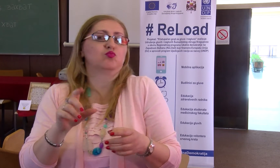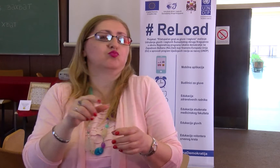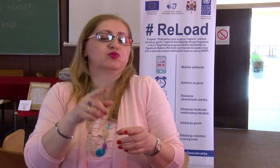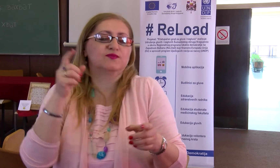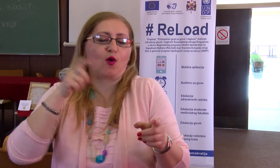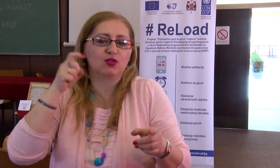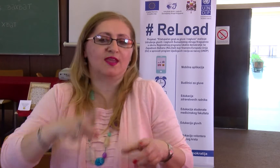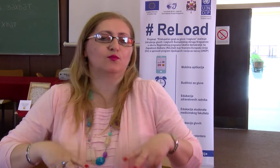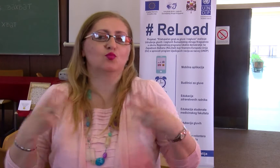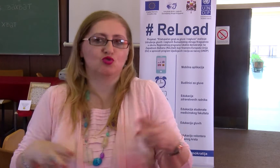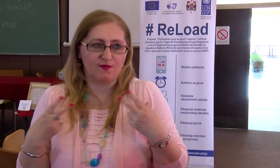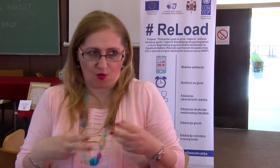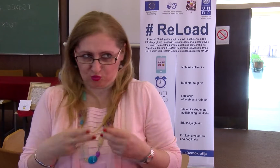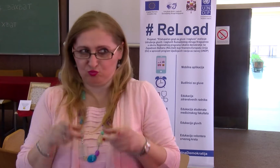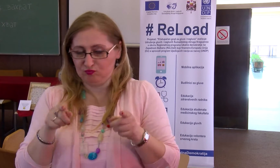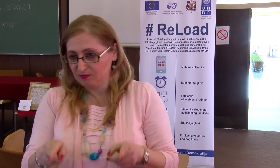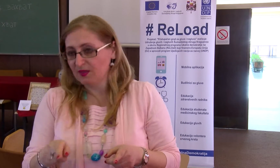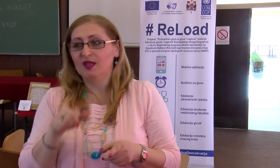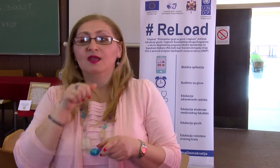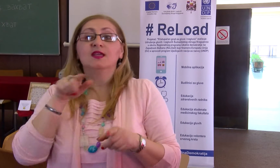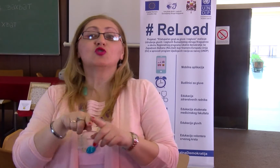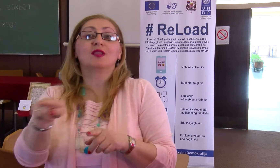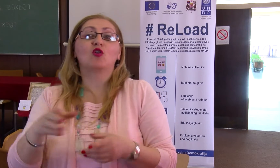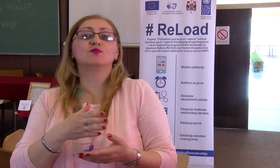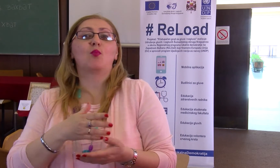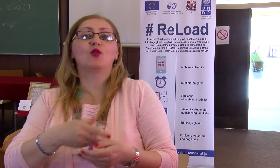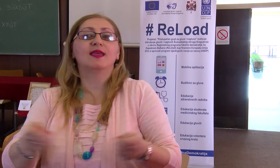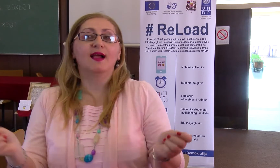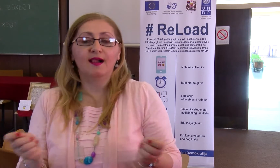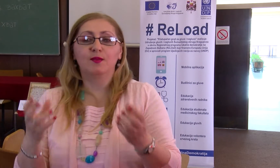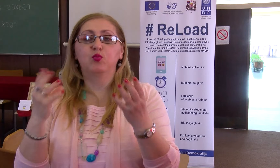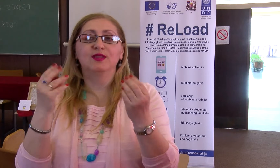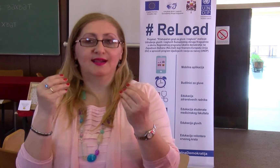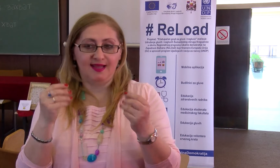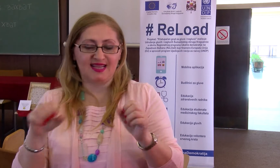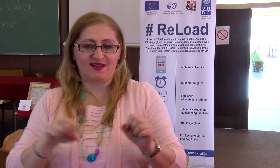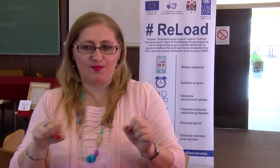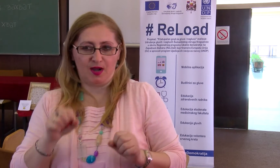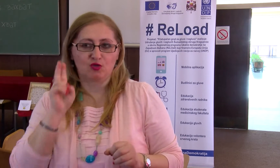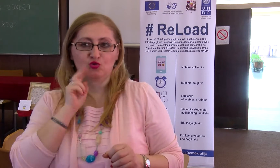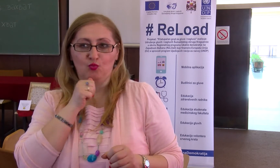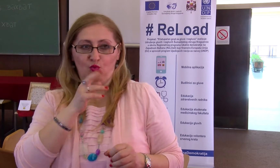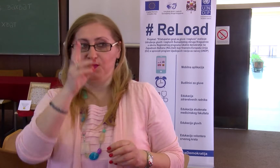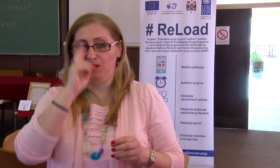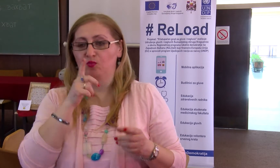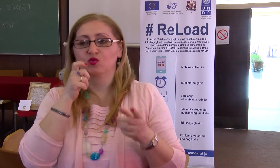i nagluvim licima u svakodnevnom životu. Isto tako, podelili smo budilnike sa